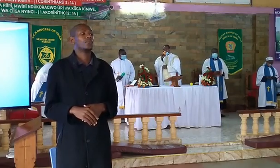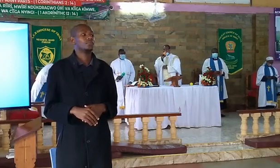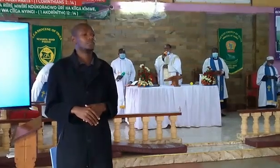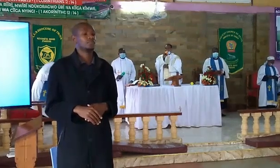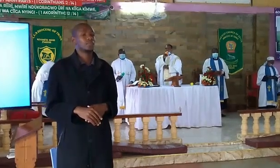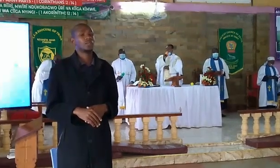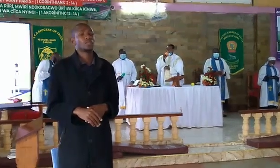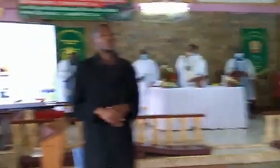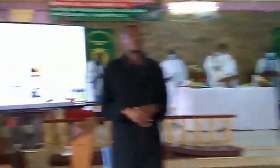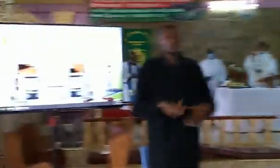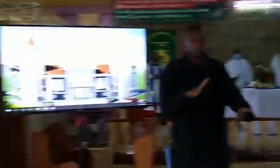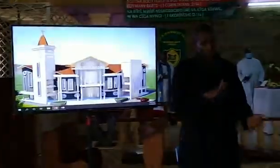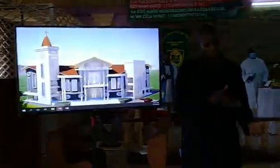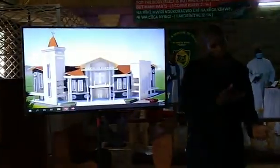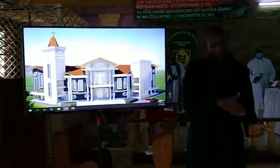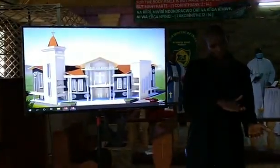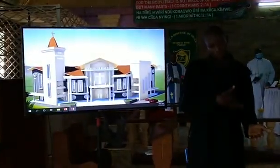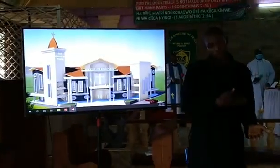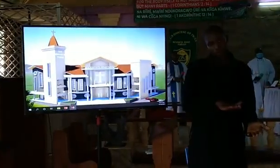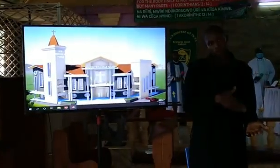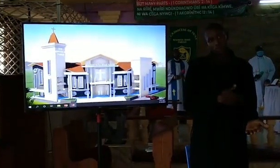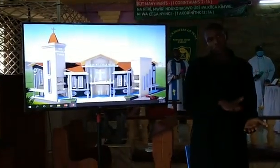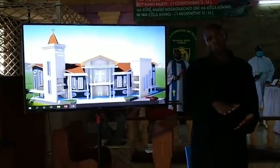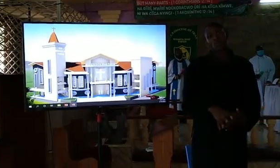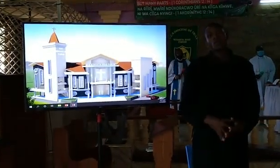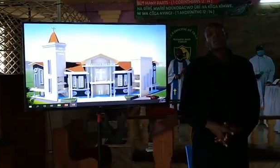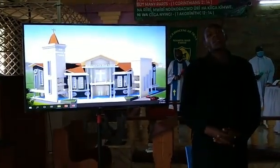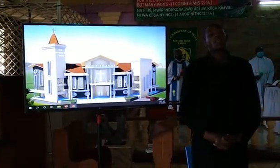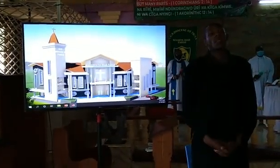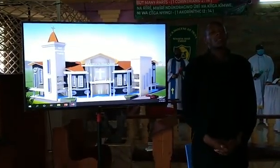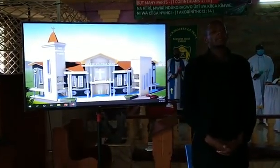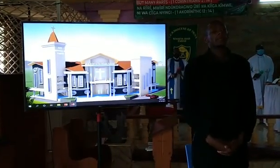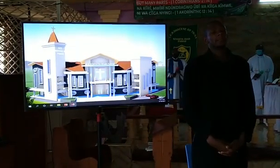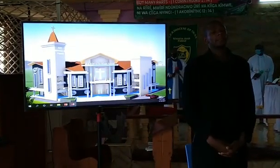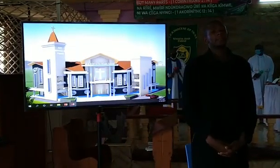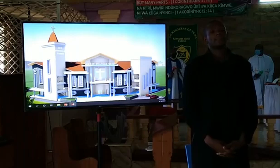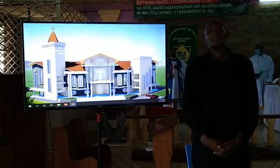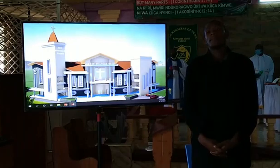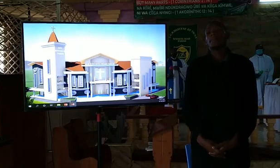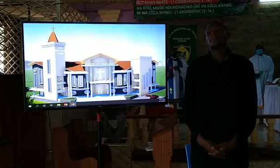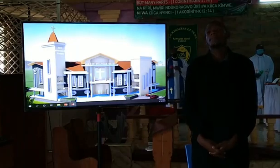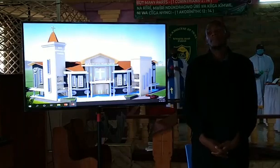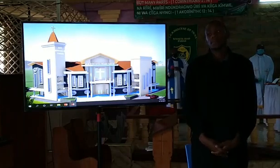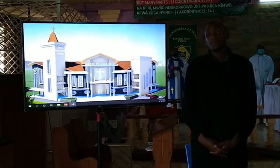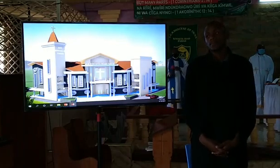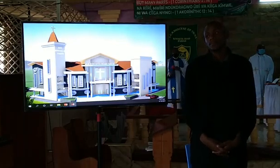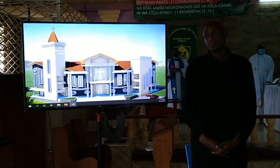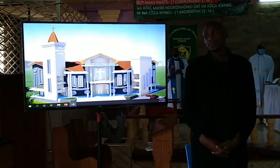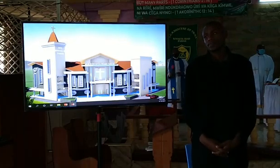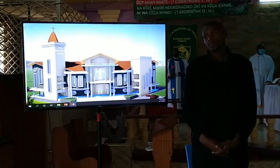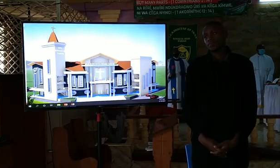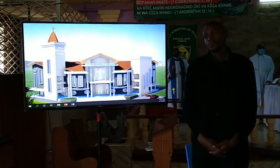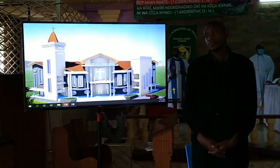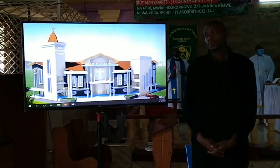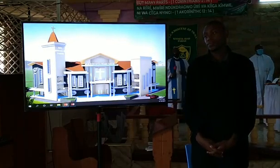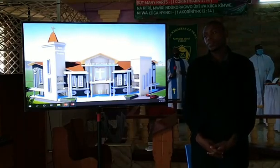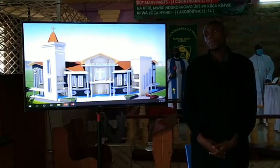nĩgetha tũhote gũthiĩ na mbere can we have rwĩmbo rwitũ rwa kũthiĩ rwa